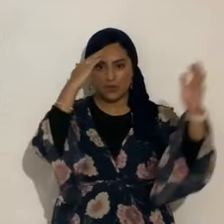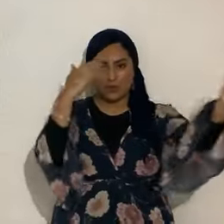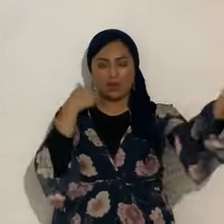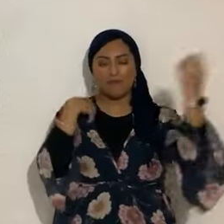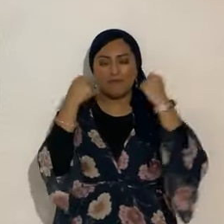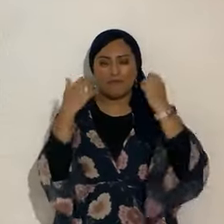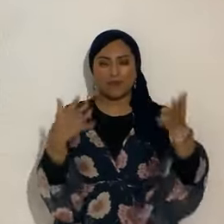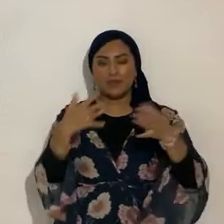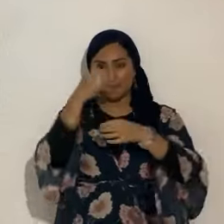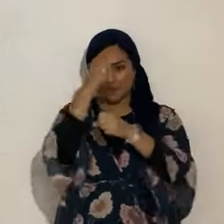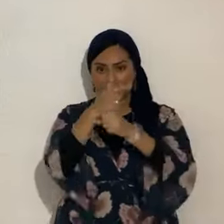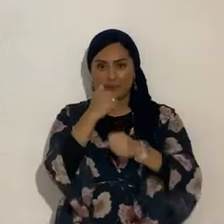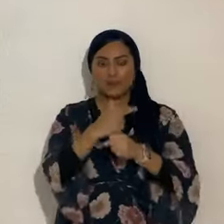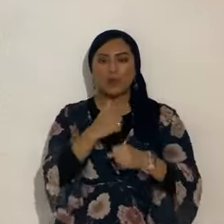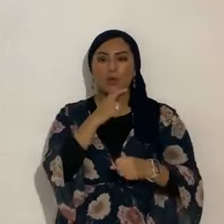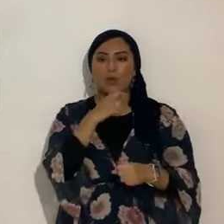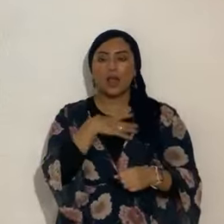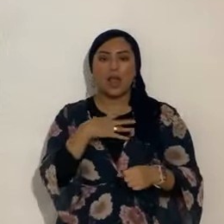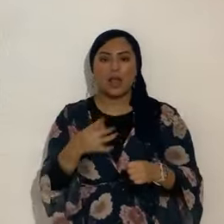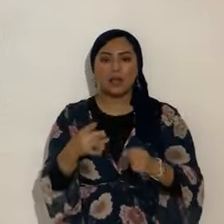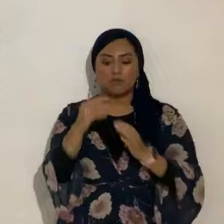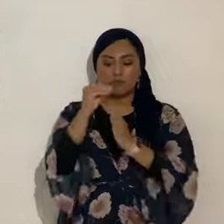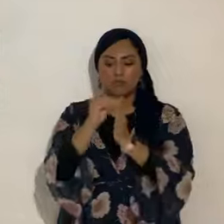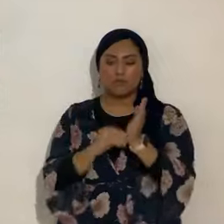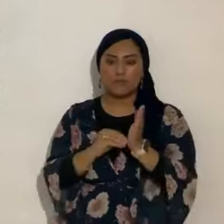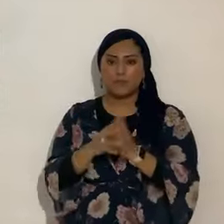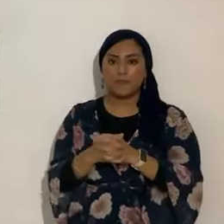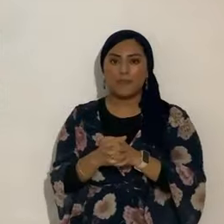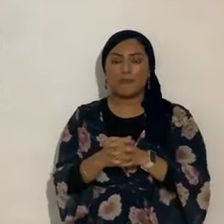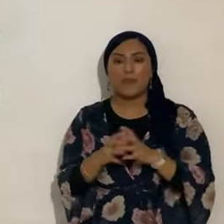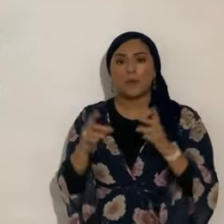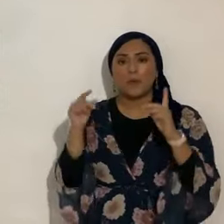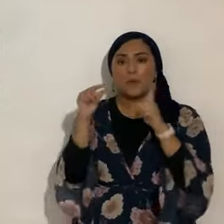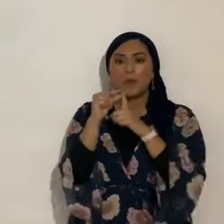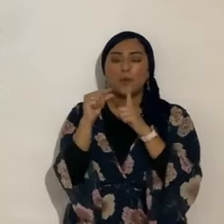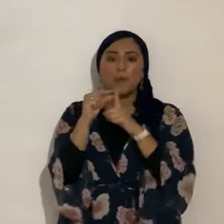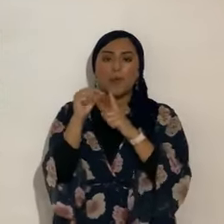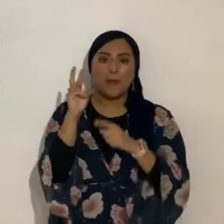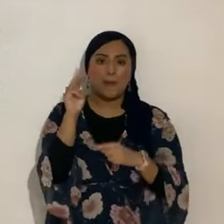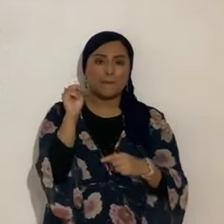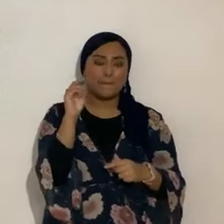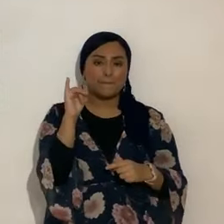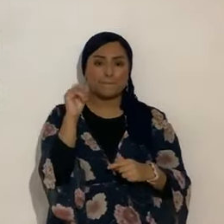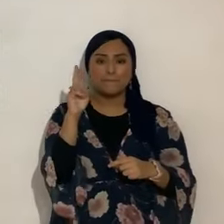muchos hermanos que les gusta anotar, el término mente